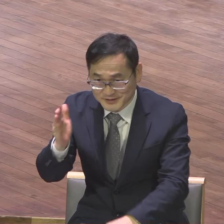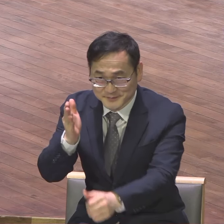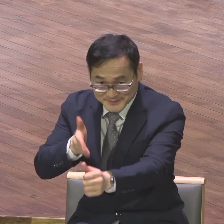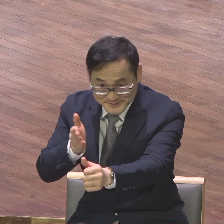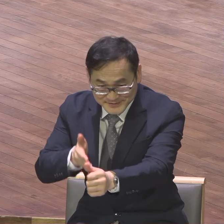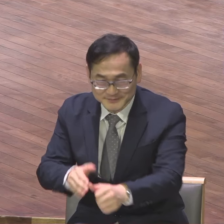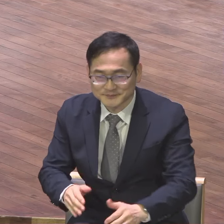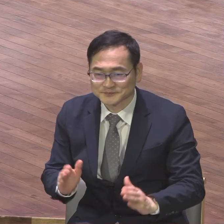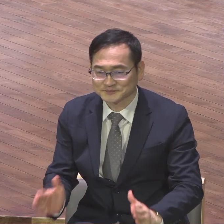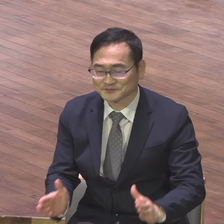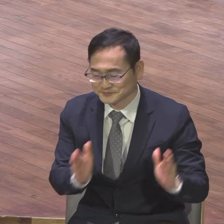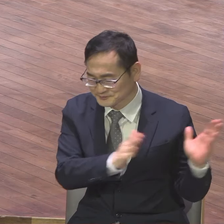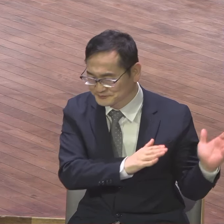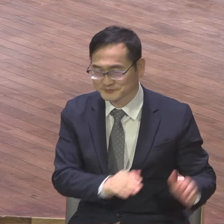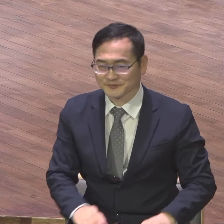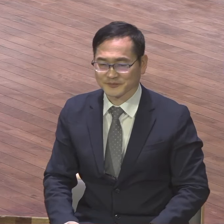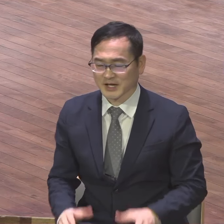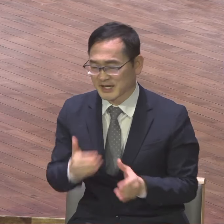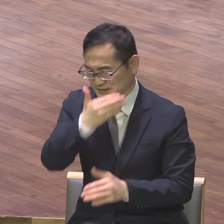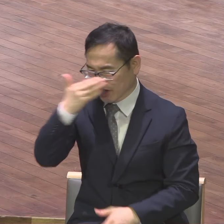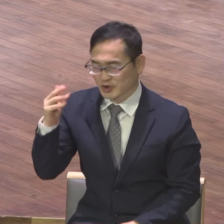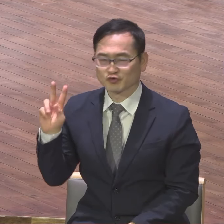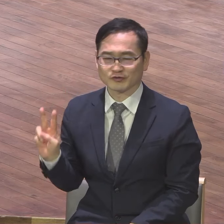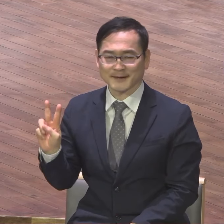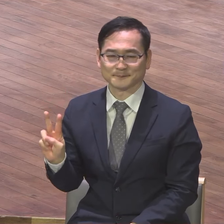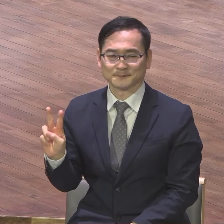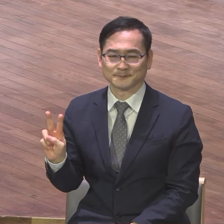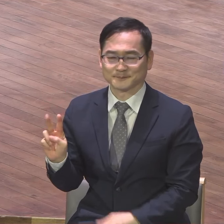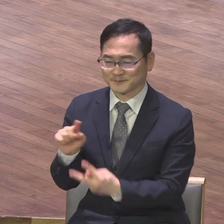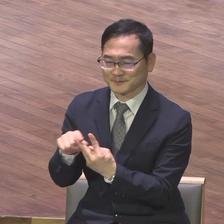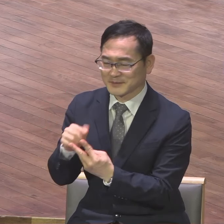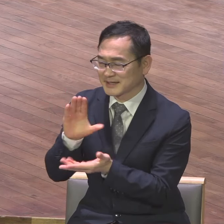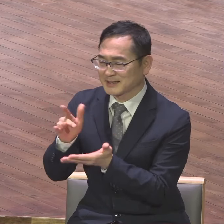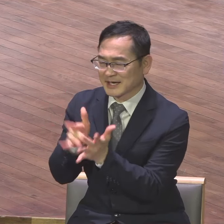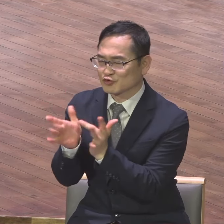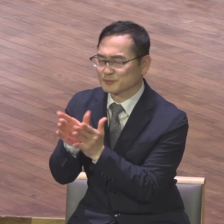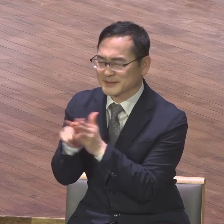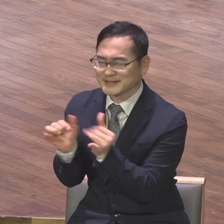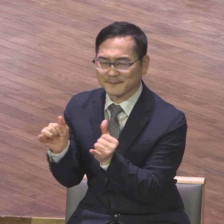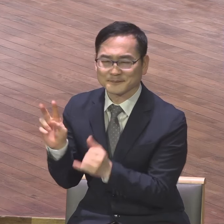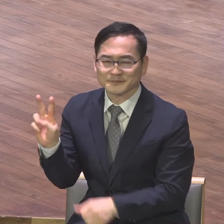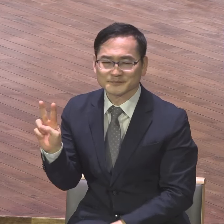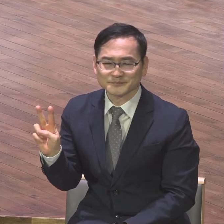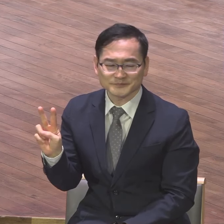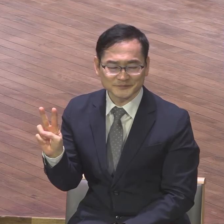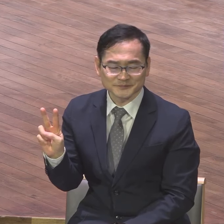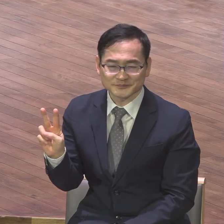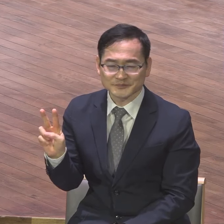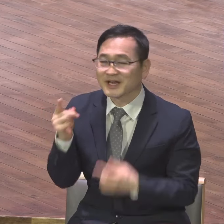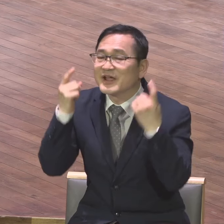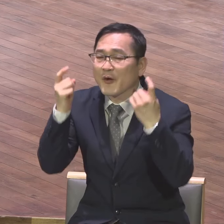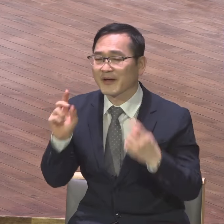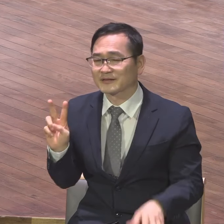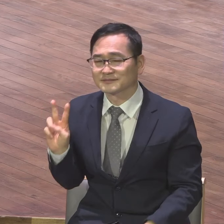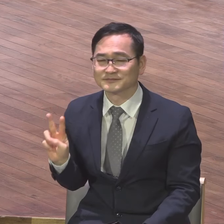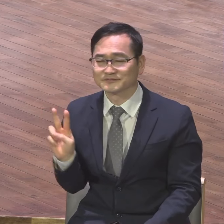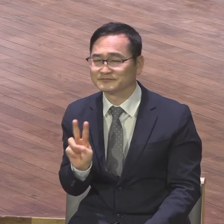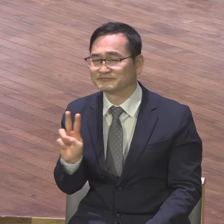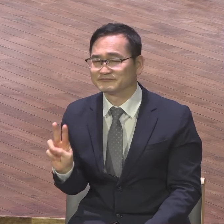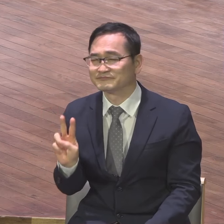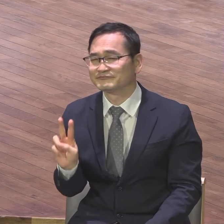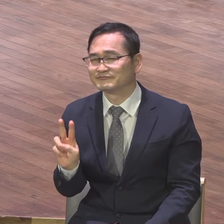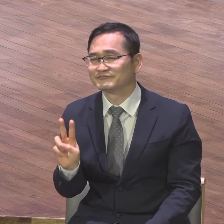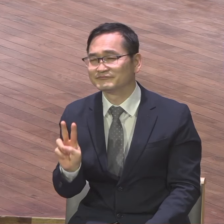결론입니다. 두 청년이, 크리스찬 이 두 청년이 이렇게 여행을 하는데, 여행을